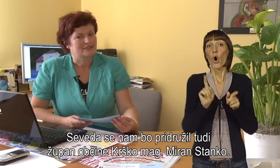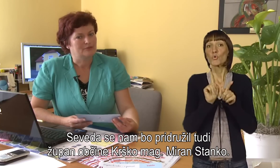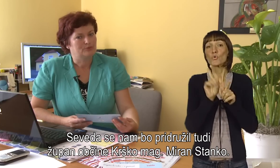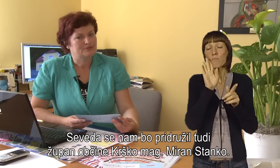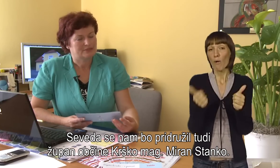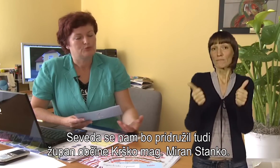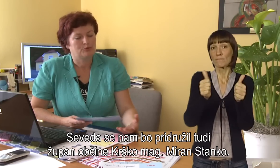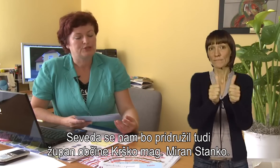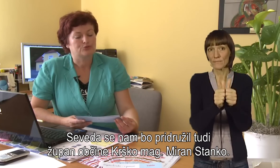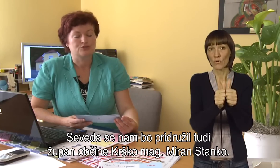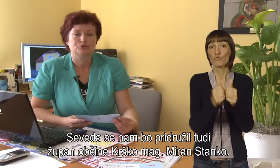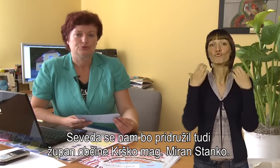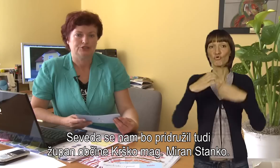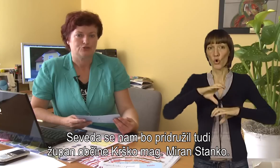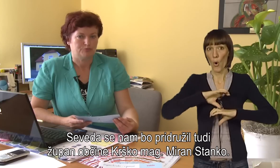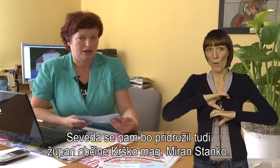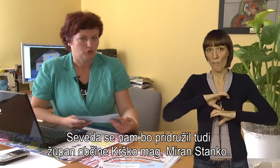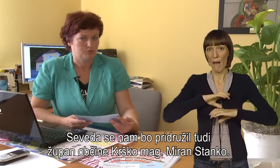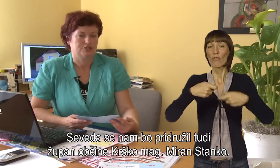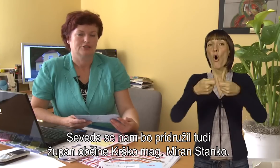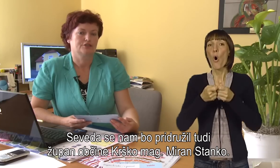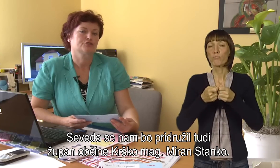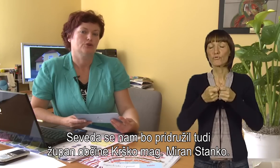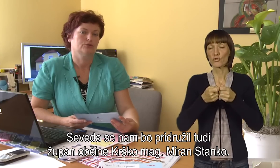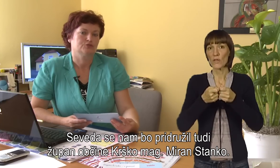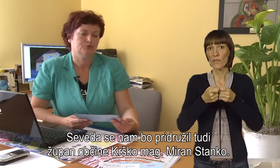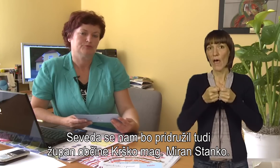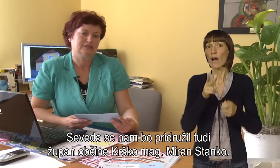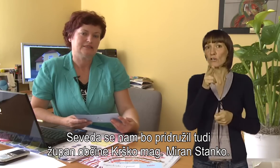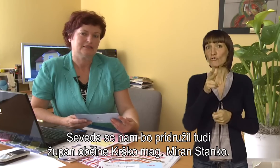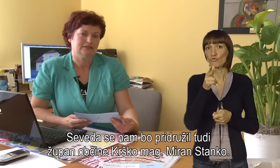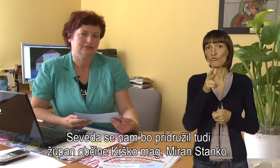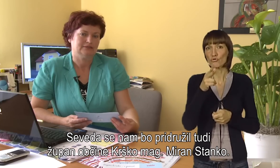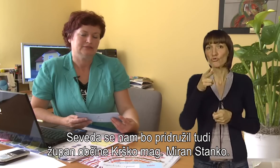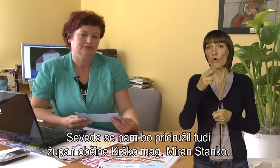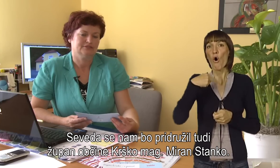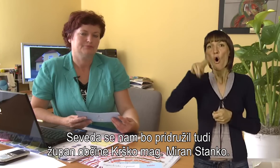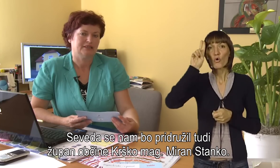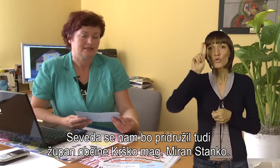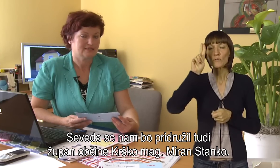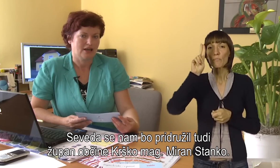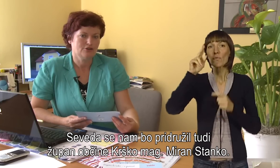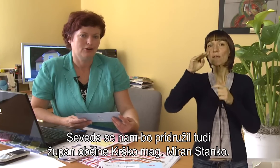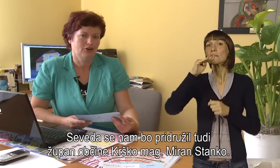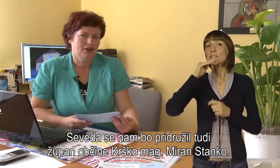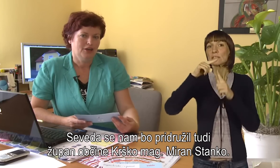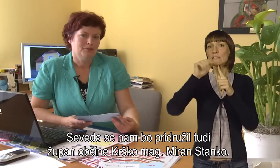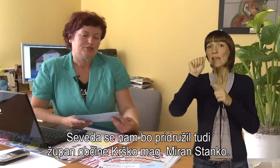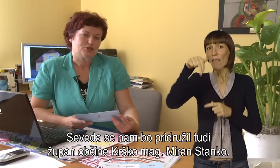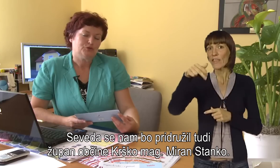Seveda se mu bo pridružil tudi župan občine Krško, gospod magister Miran